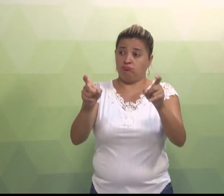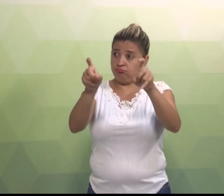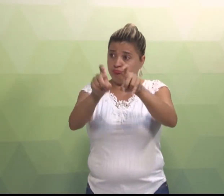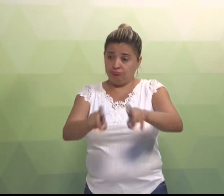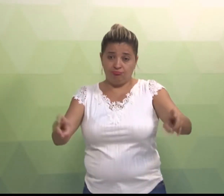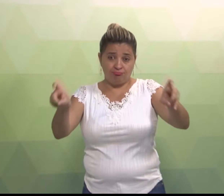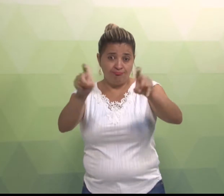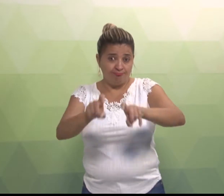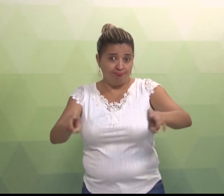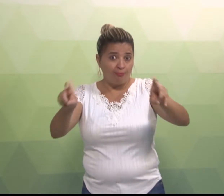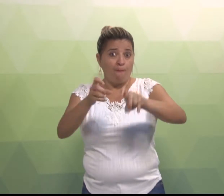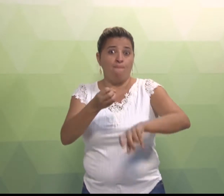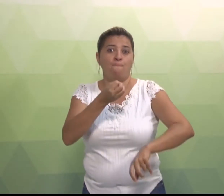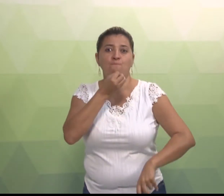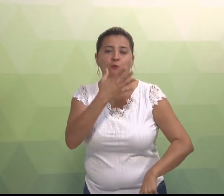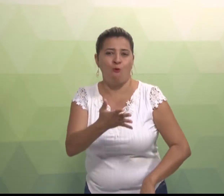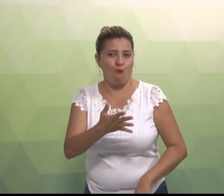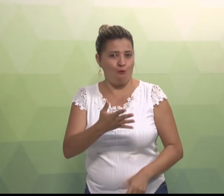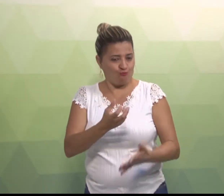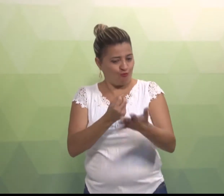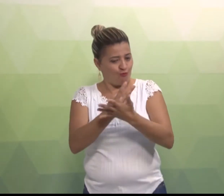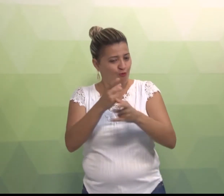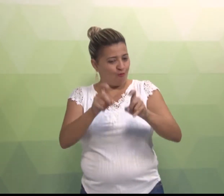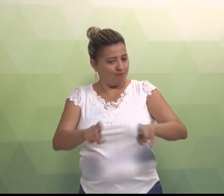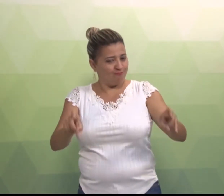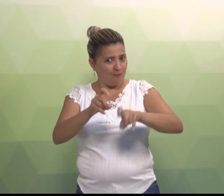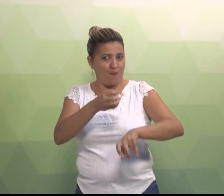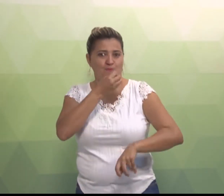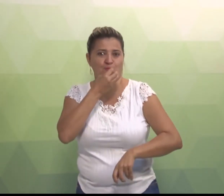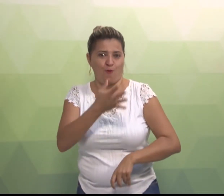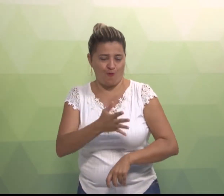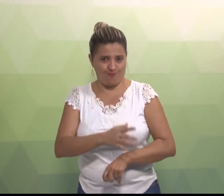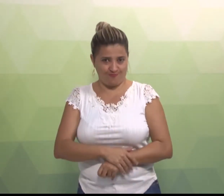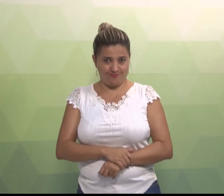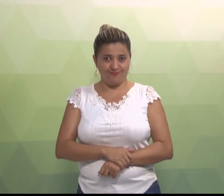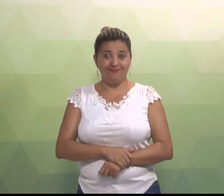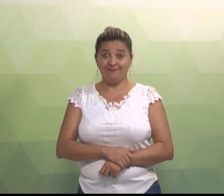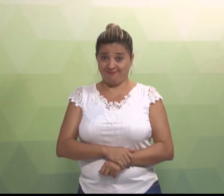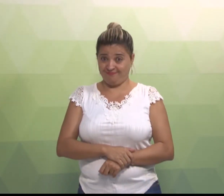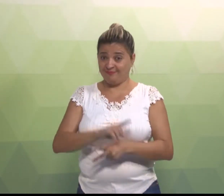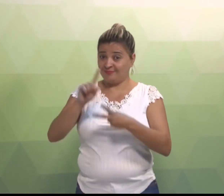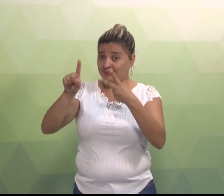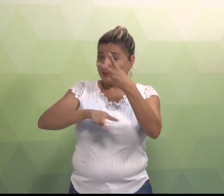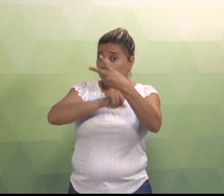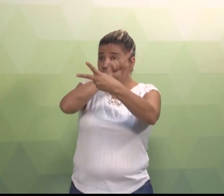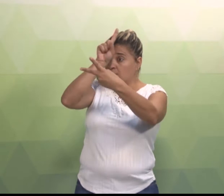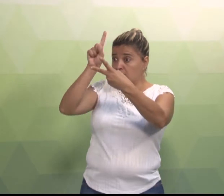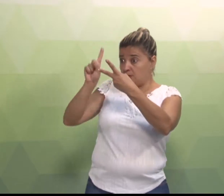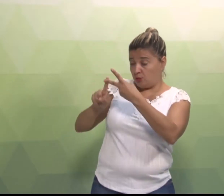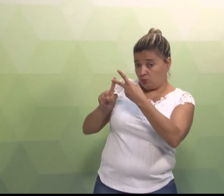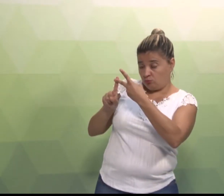Comprei um computador bom. Comprei um computador bom. Na segunda